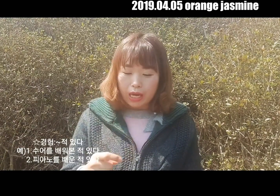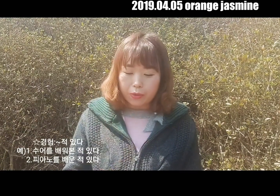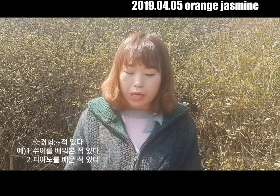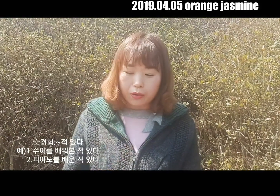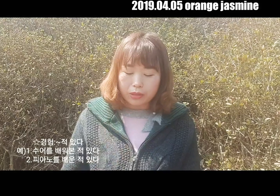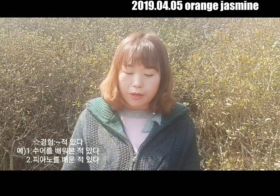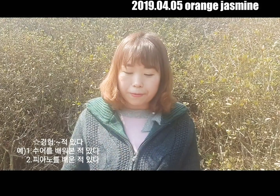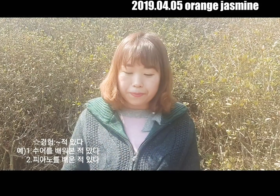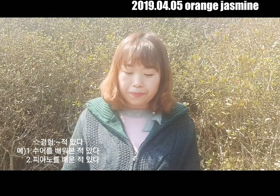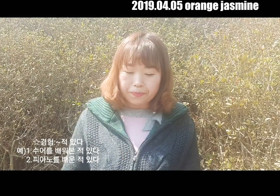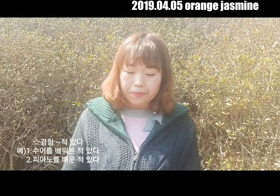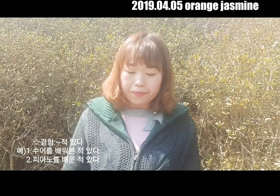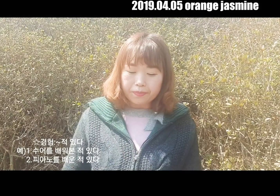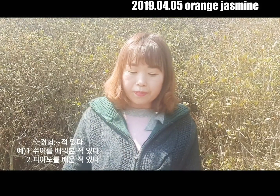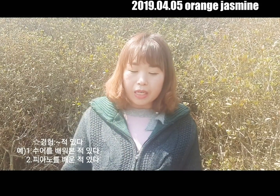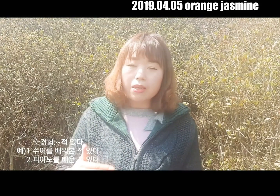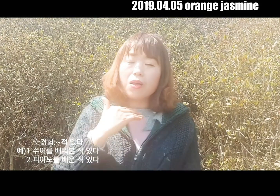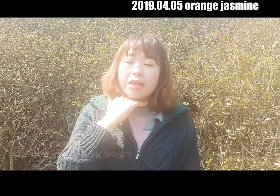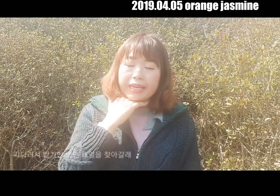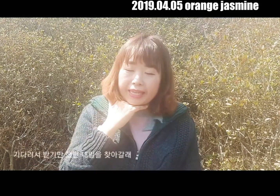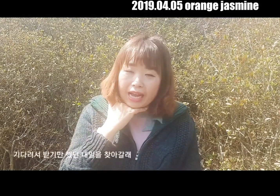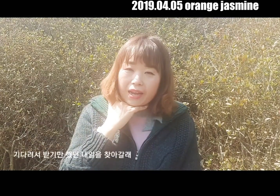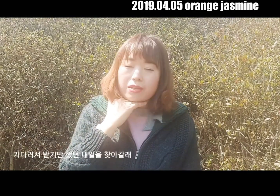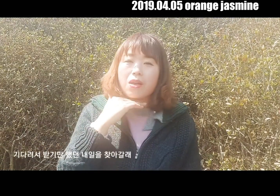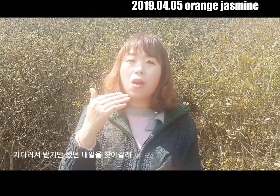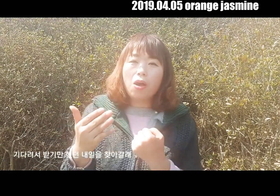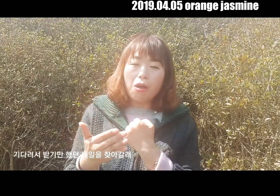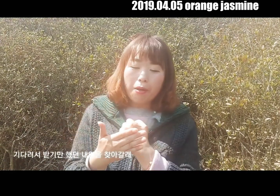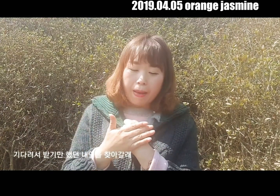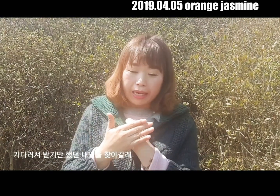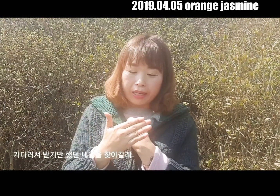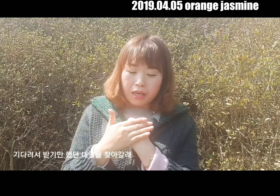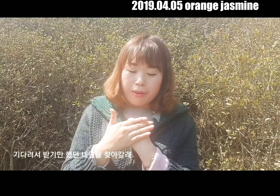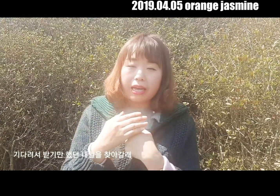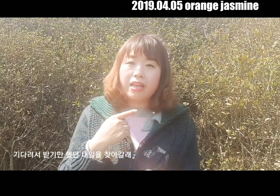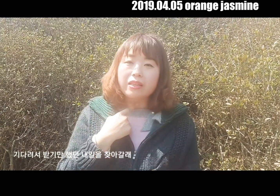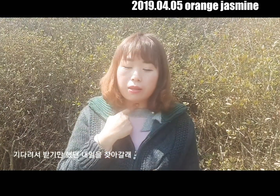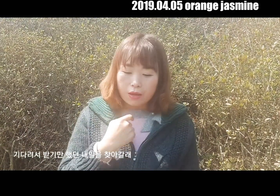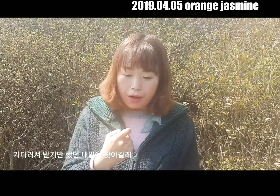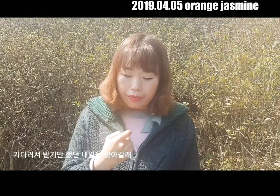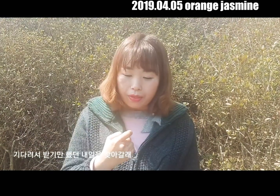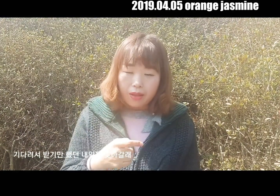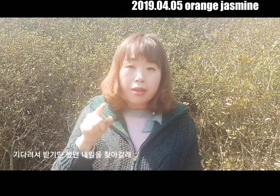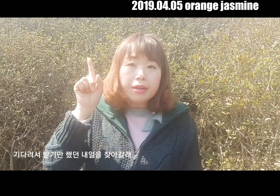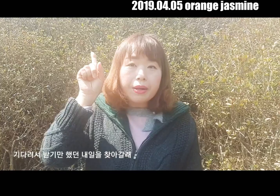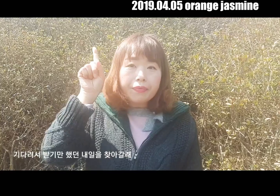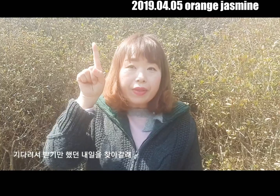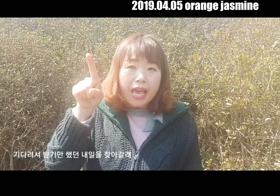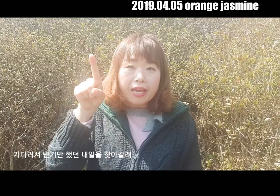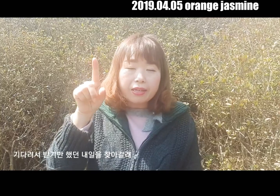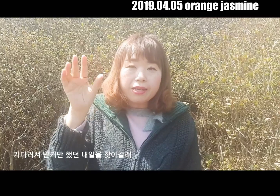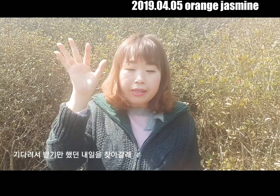이렇게 사용을 하거든요. 그래서 기다려서 받기만 했던